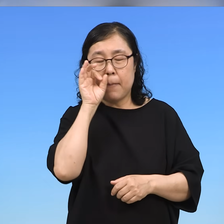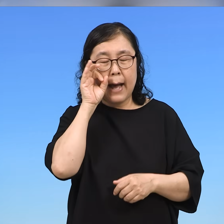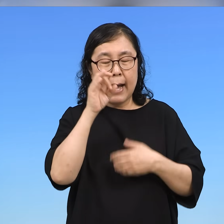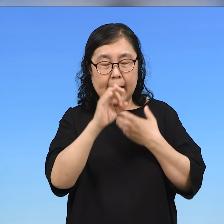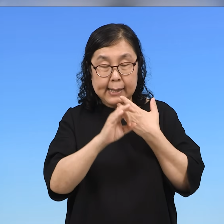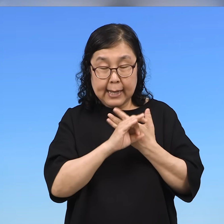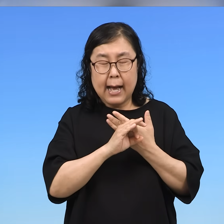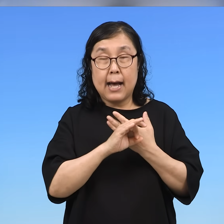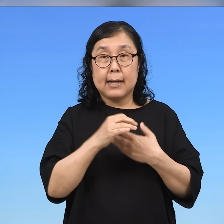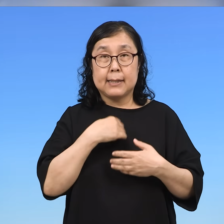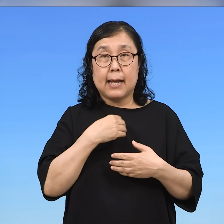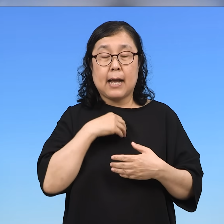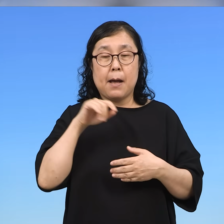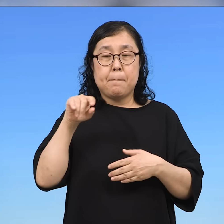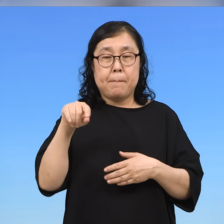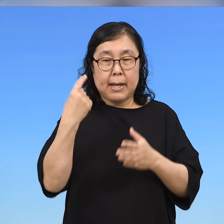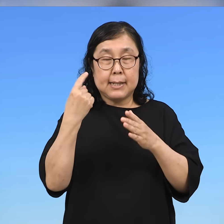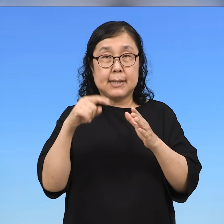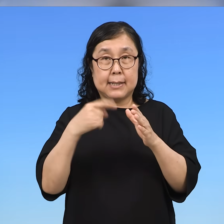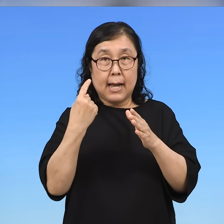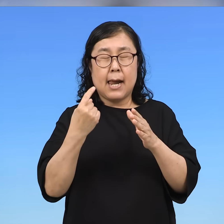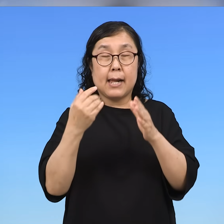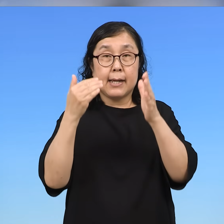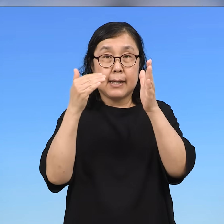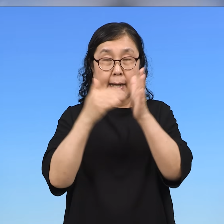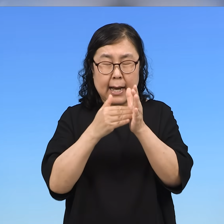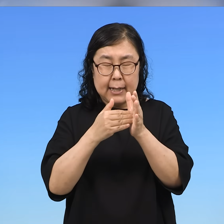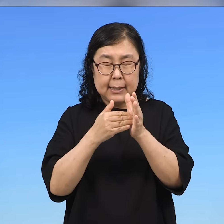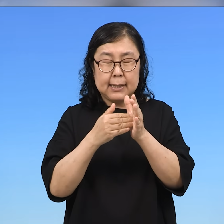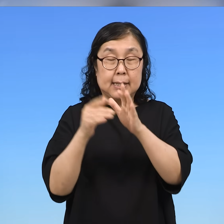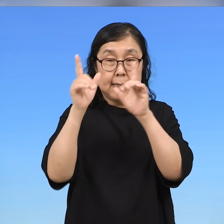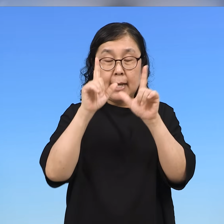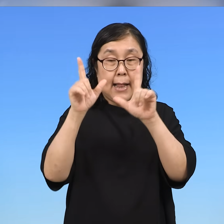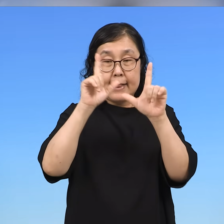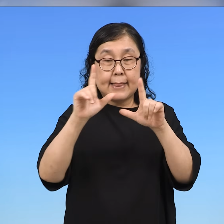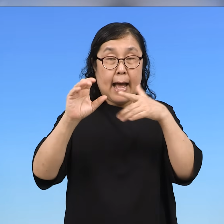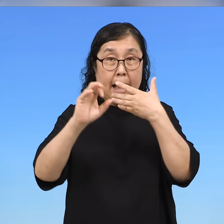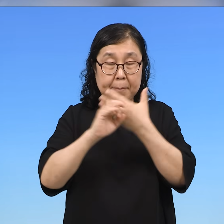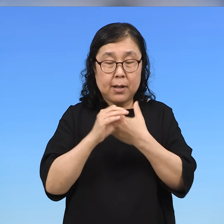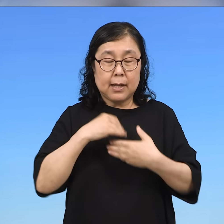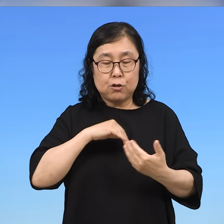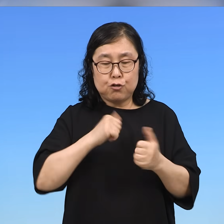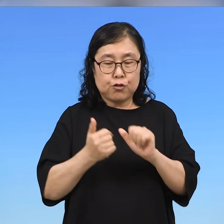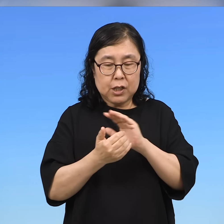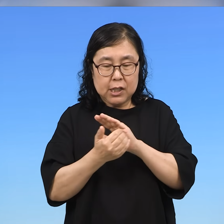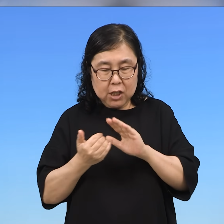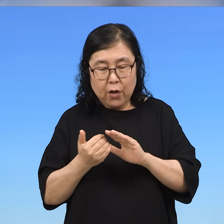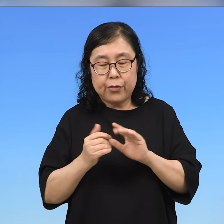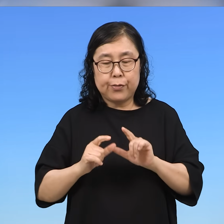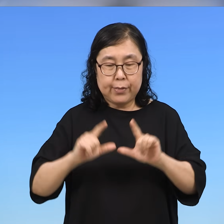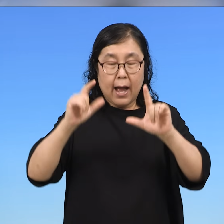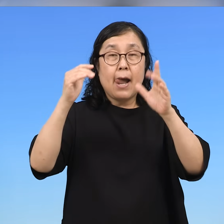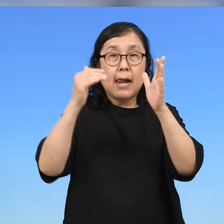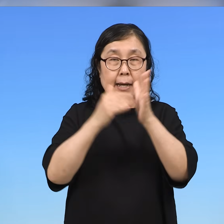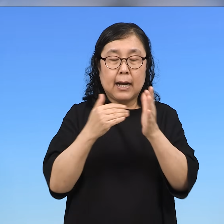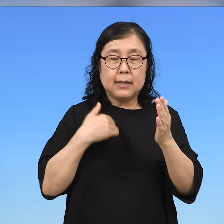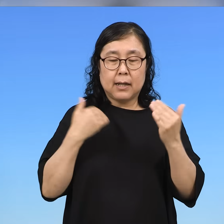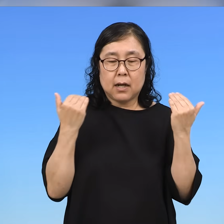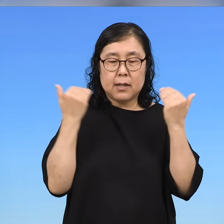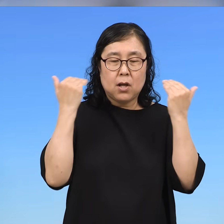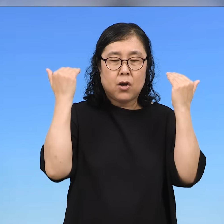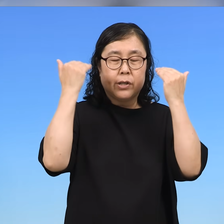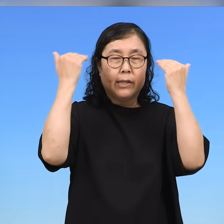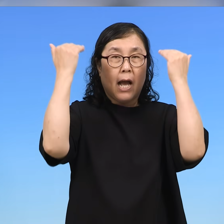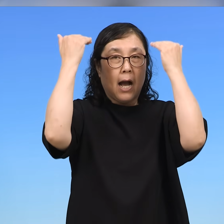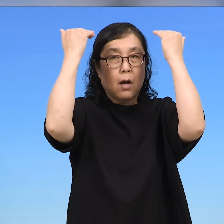장수한다면, 만약에 제가 100살까지 산다면 죽기 전날까지 성장하는 인생이 되기를 원합니다. 죽기